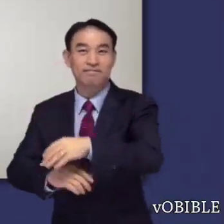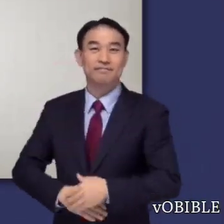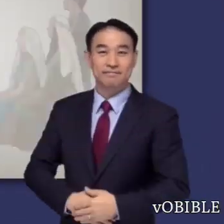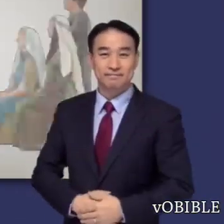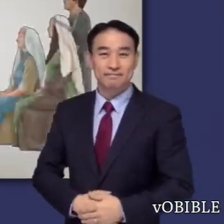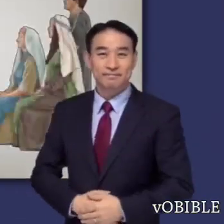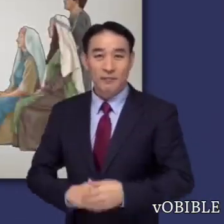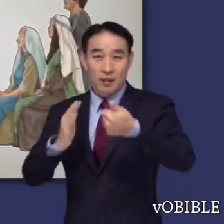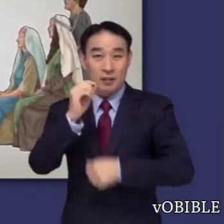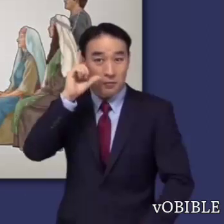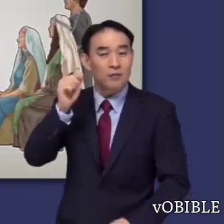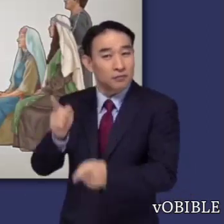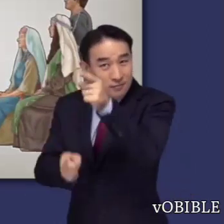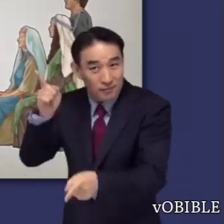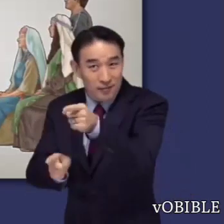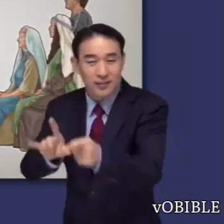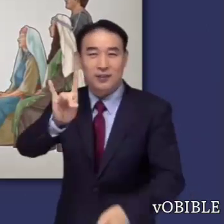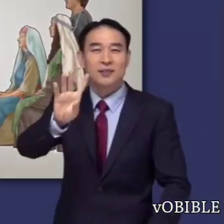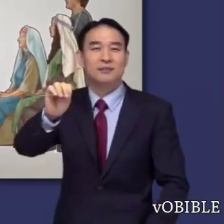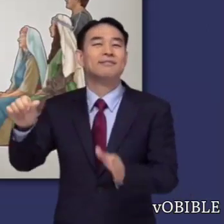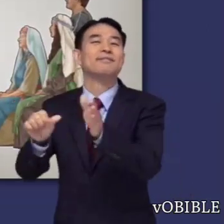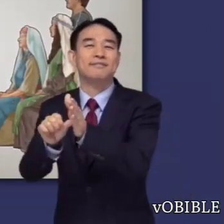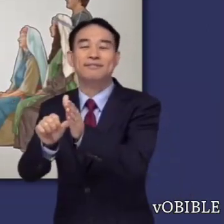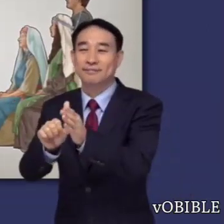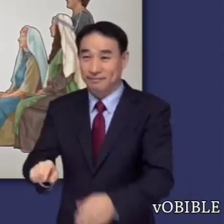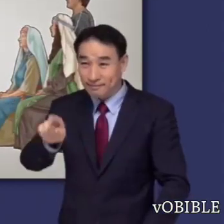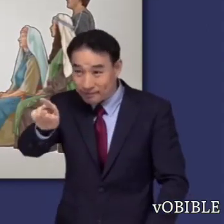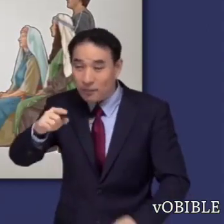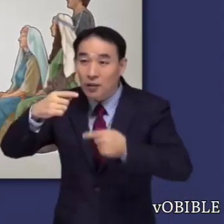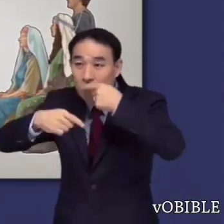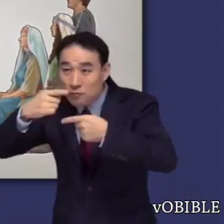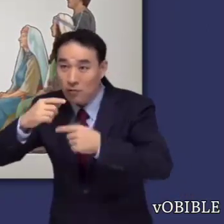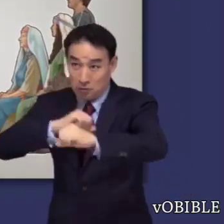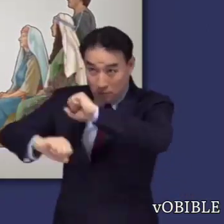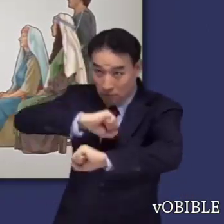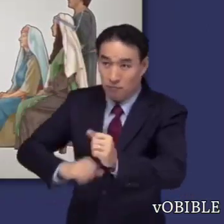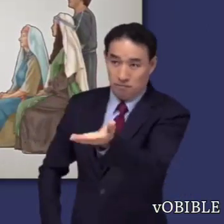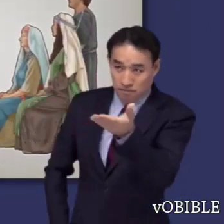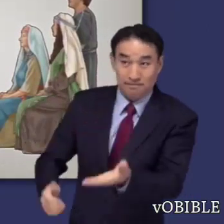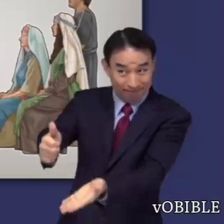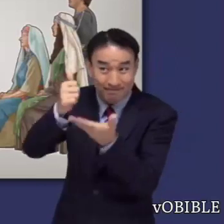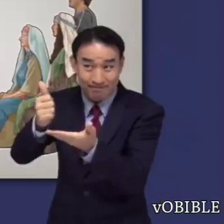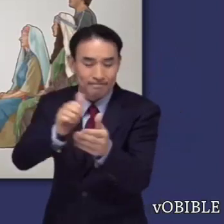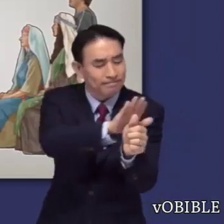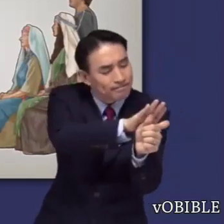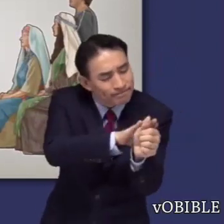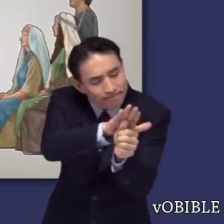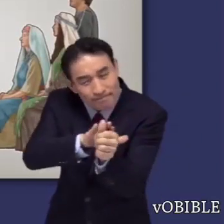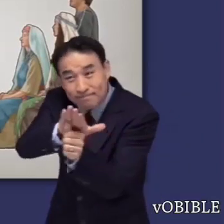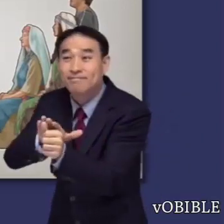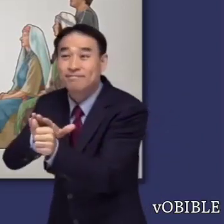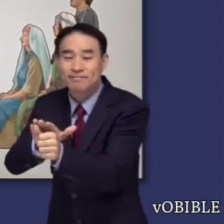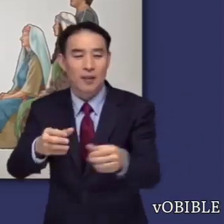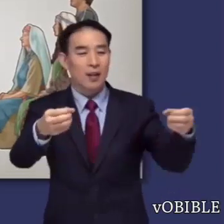保罗劝勉提摩太要在言谈和行为上做会众的榜样，对人表现爱心，也要继续